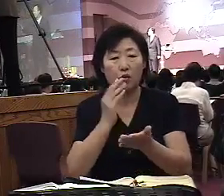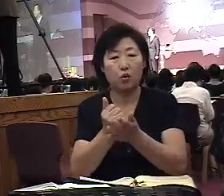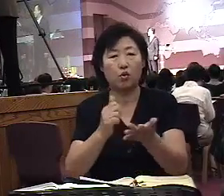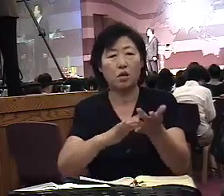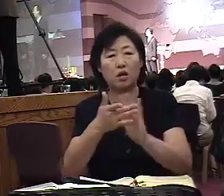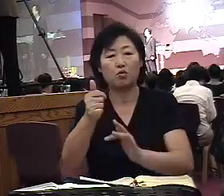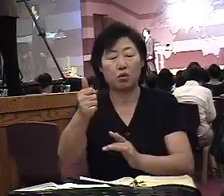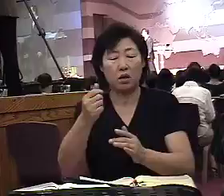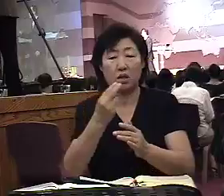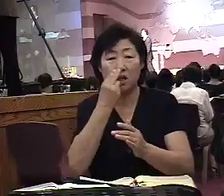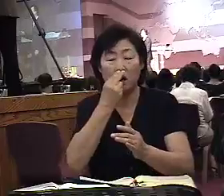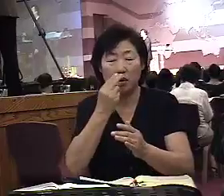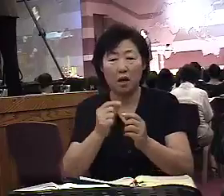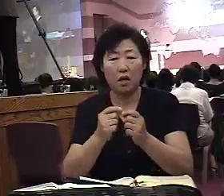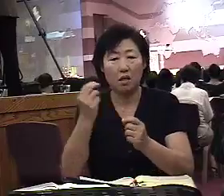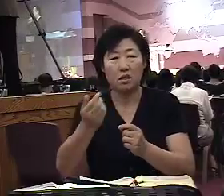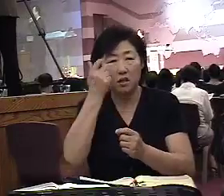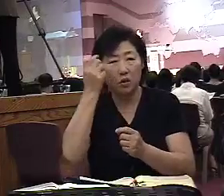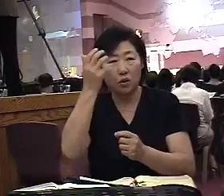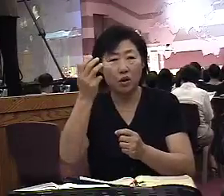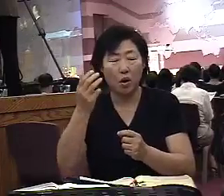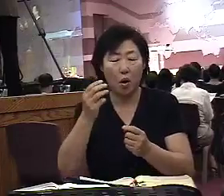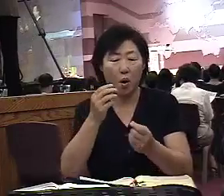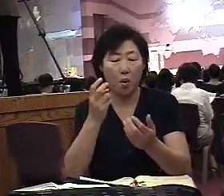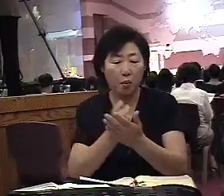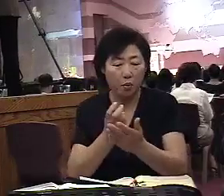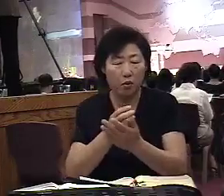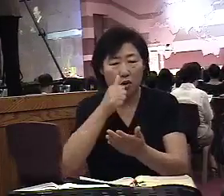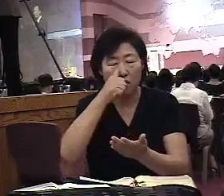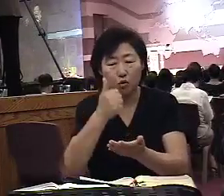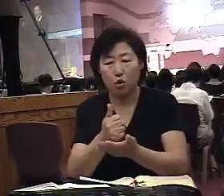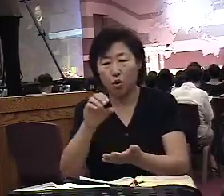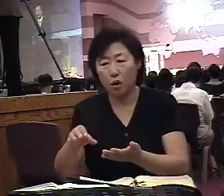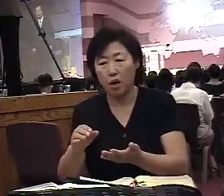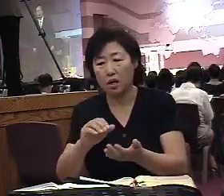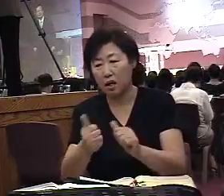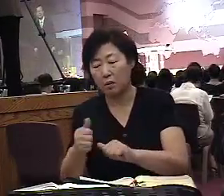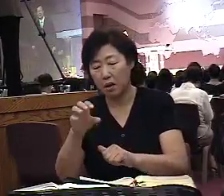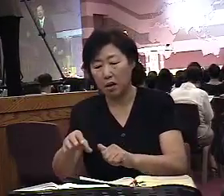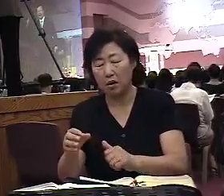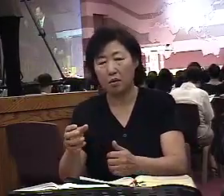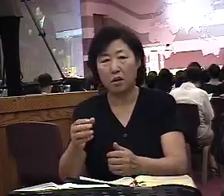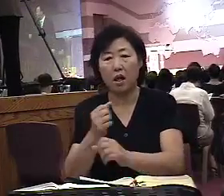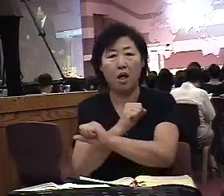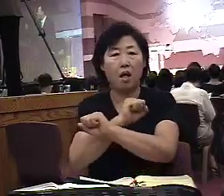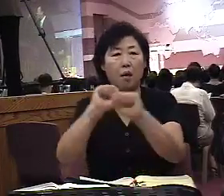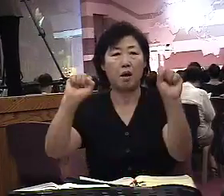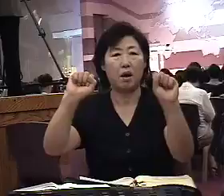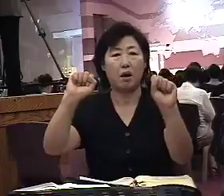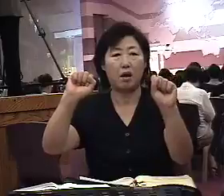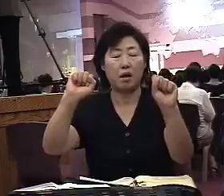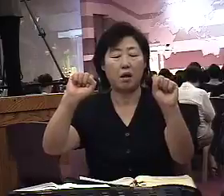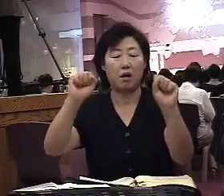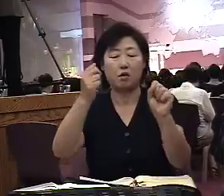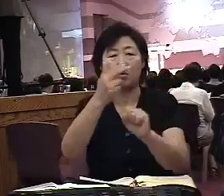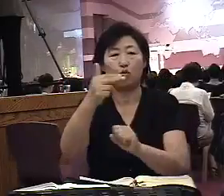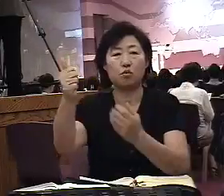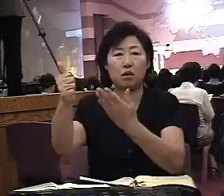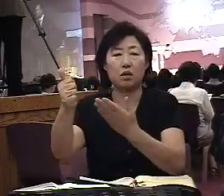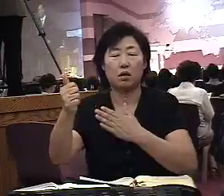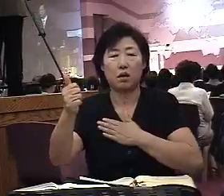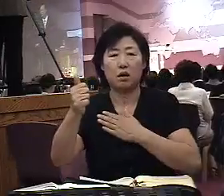있는 생명의 성령의 법이 죄와 사망의 법에서 너희를 해방하였습니다. 할렐루야. 주님께서